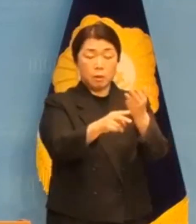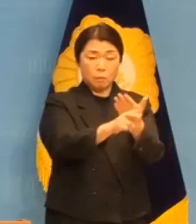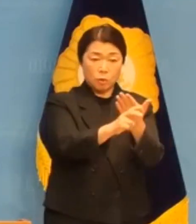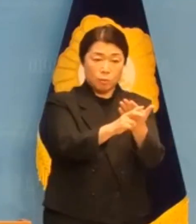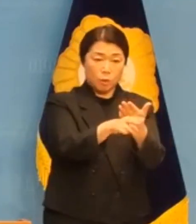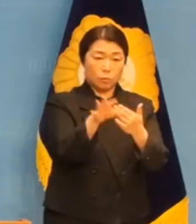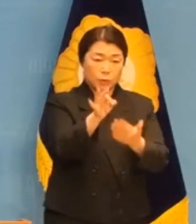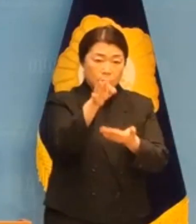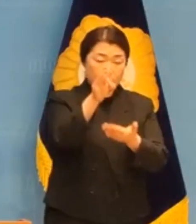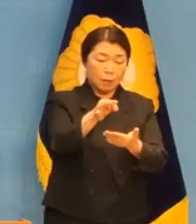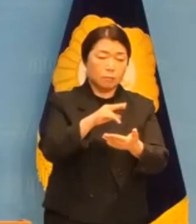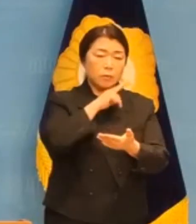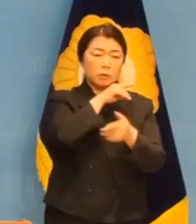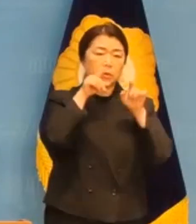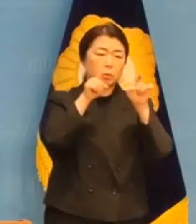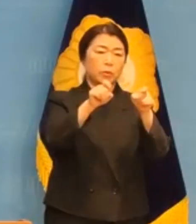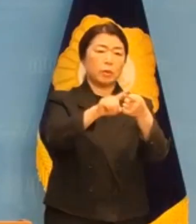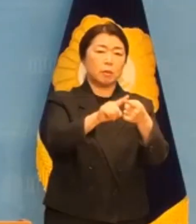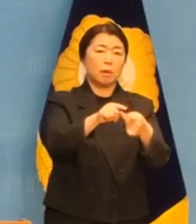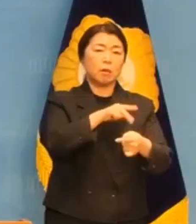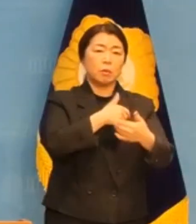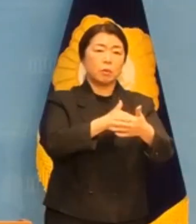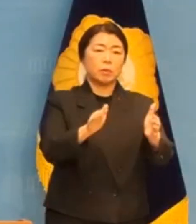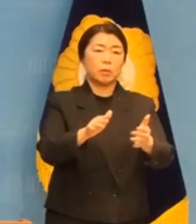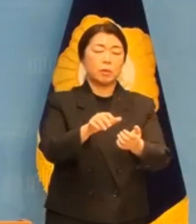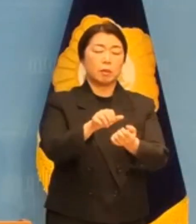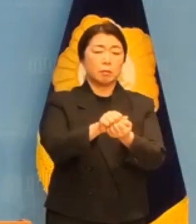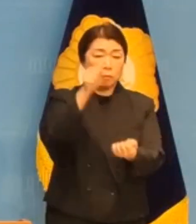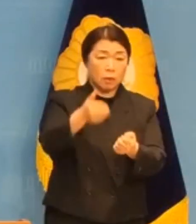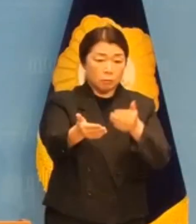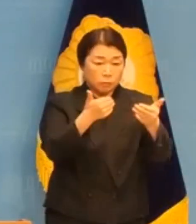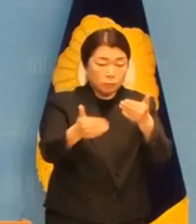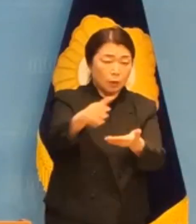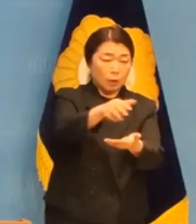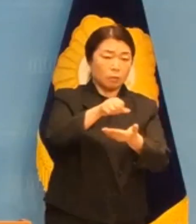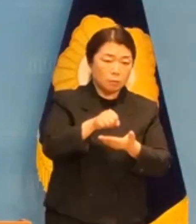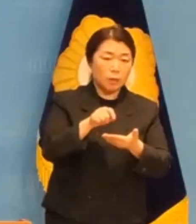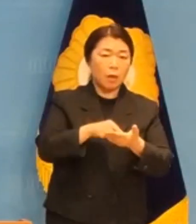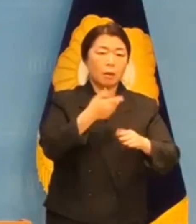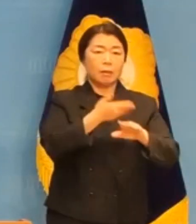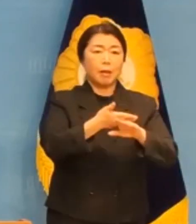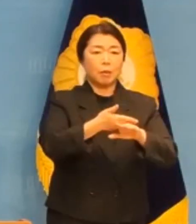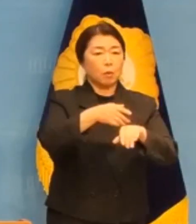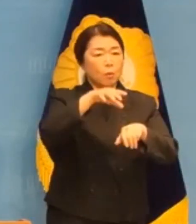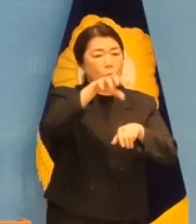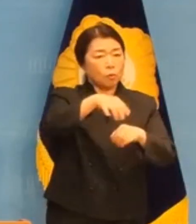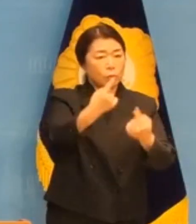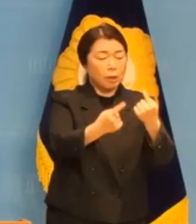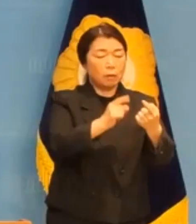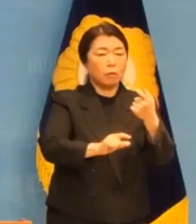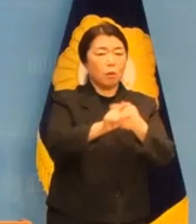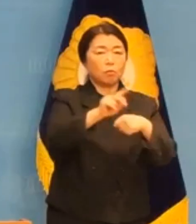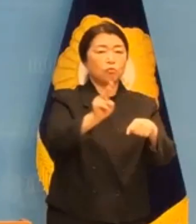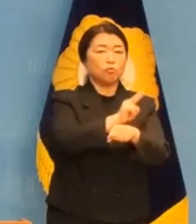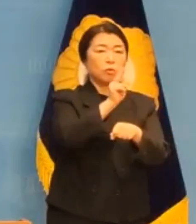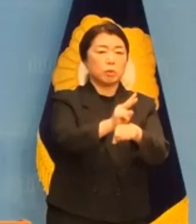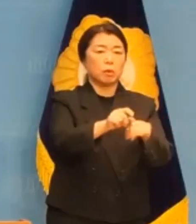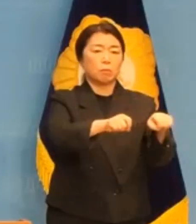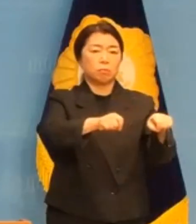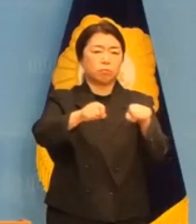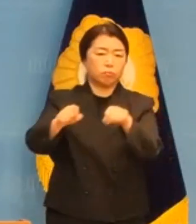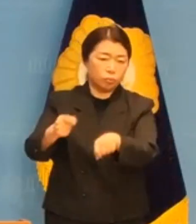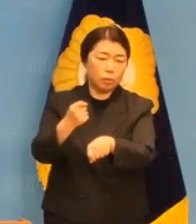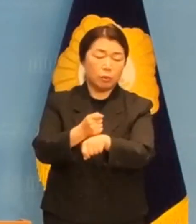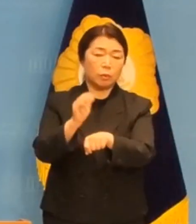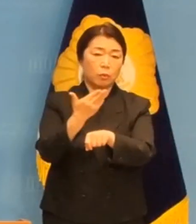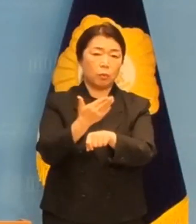의혹과 관련해 의원실에 대한 영장 집행이 다른 장소들보다 2시간 이상 지연됐고, 수사관